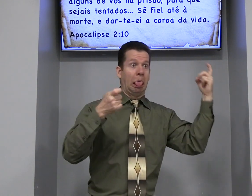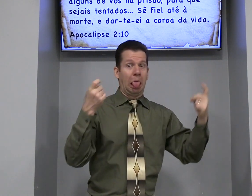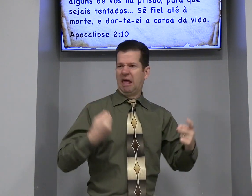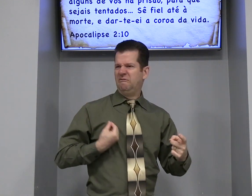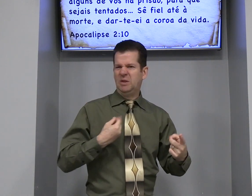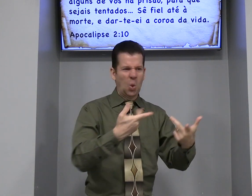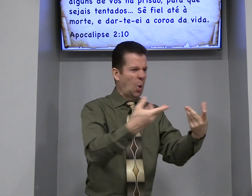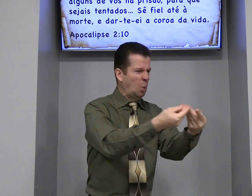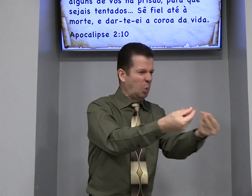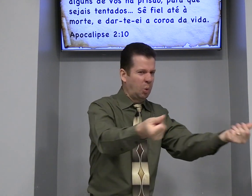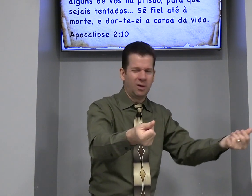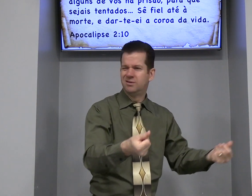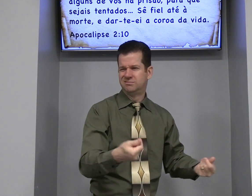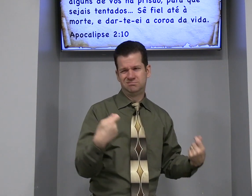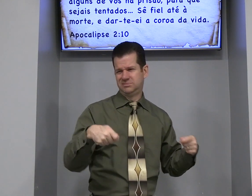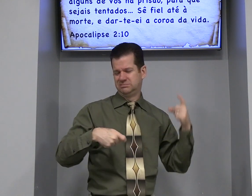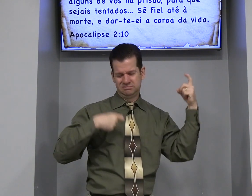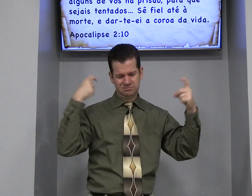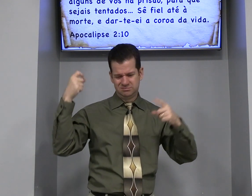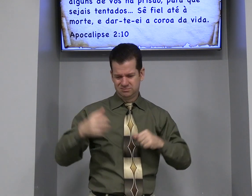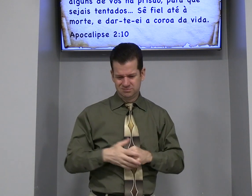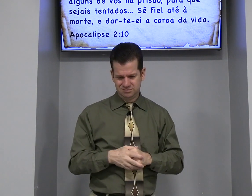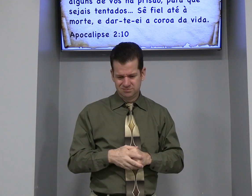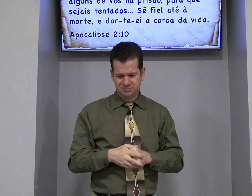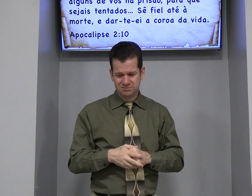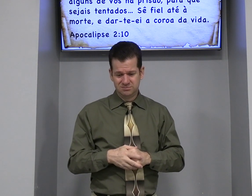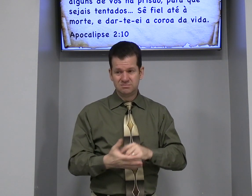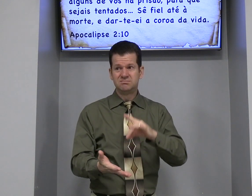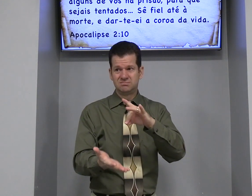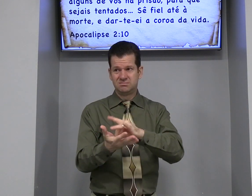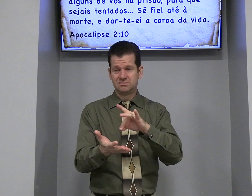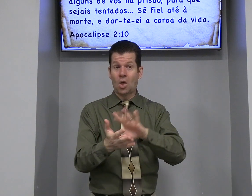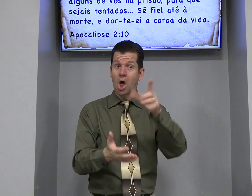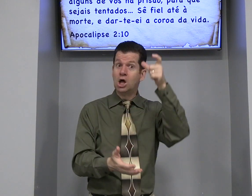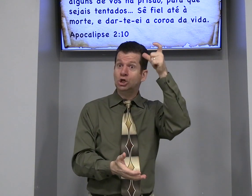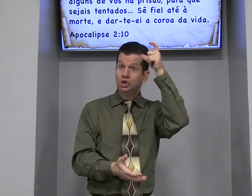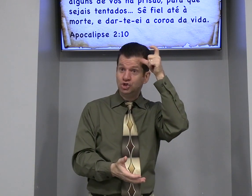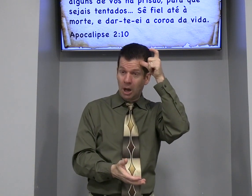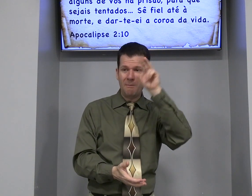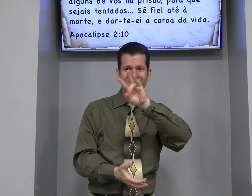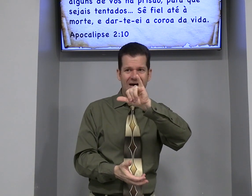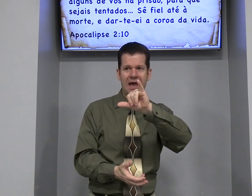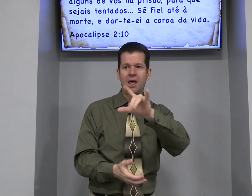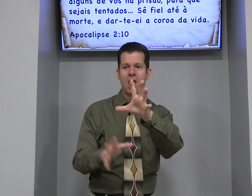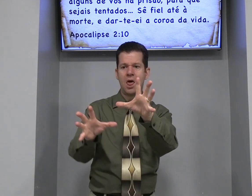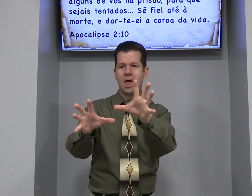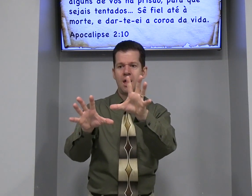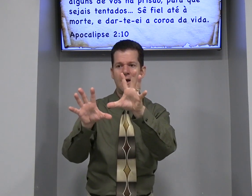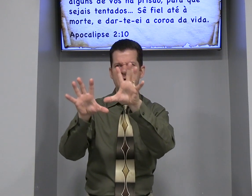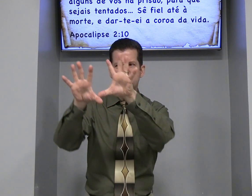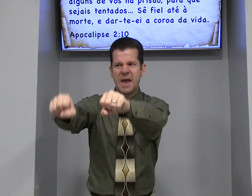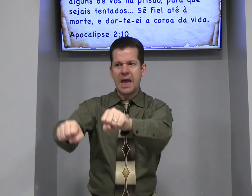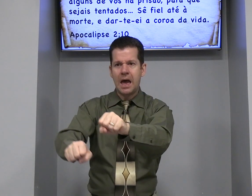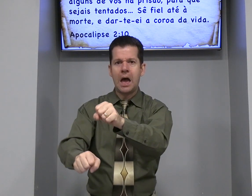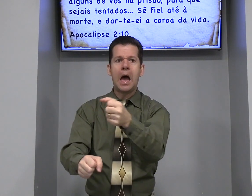Não precisa preocupar do futuro das coisas. O Tiago vai